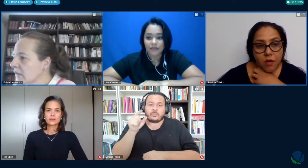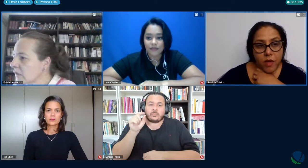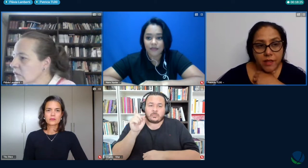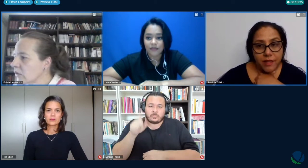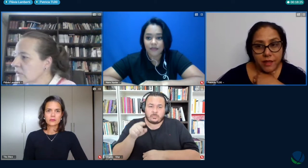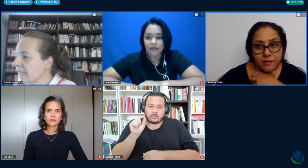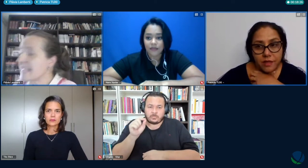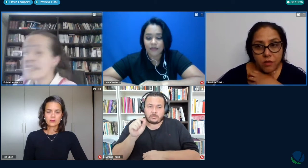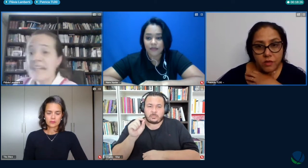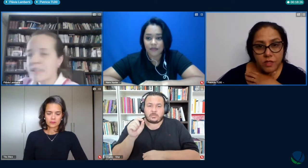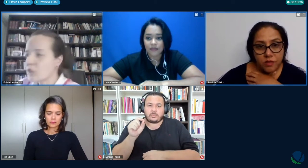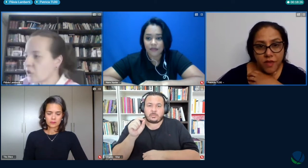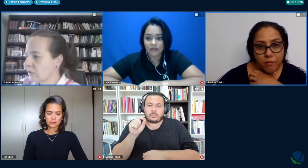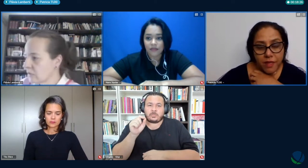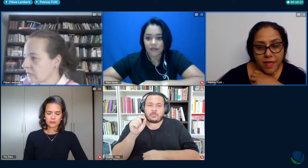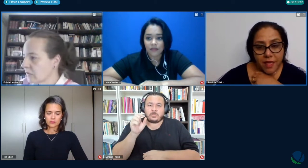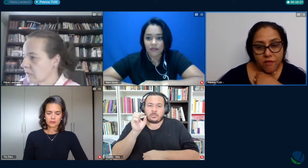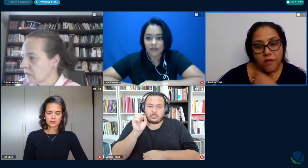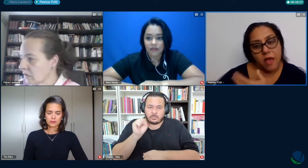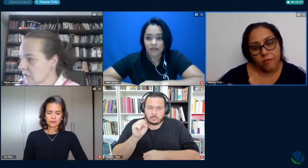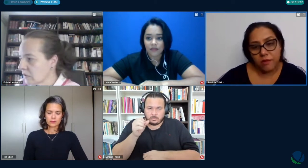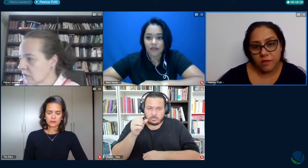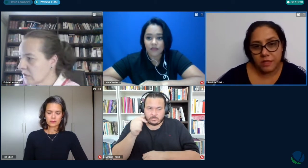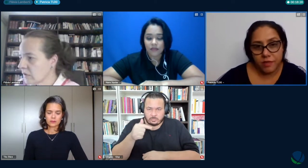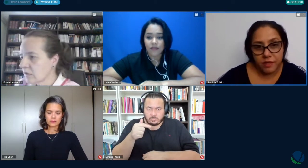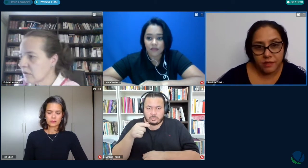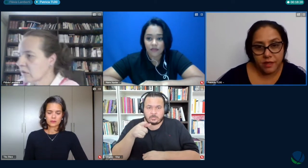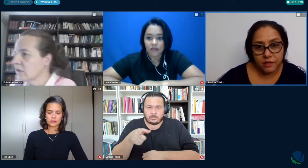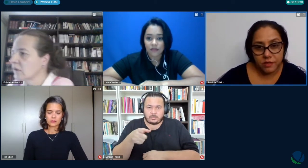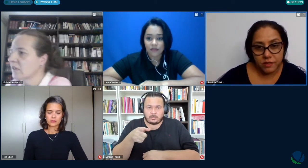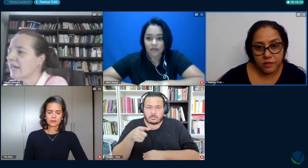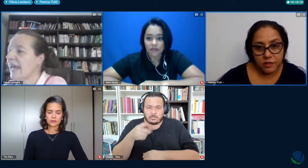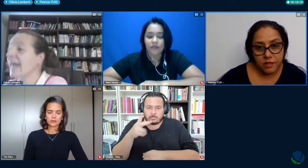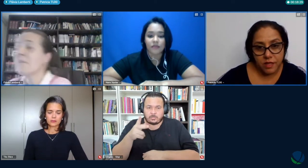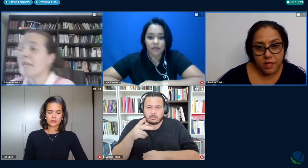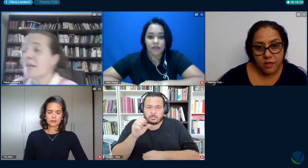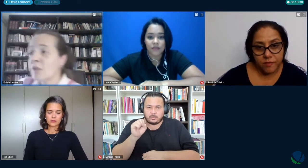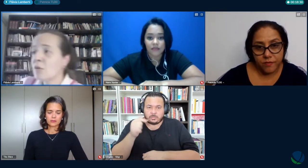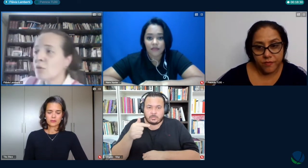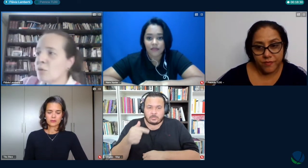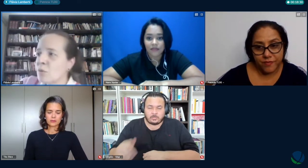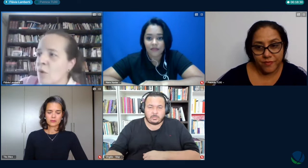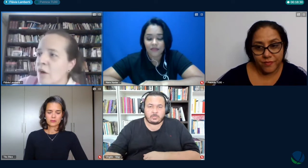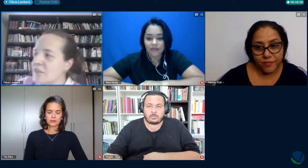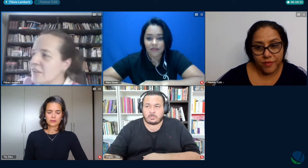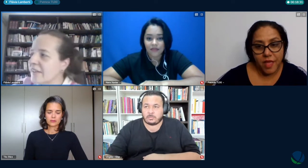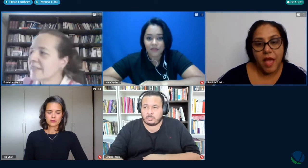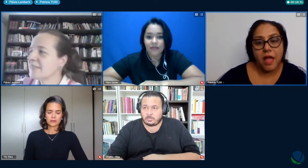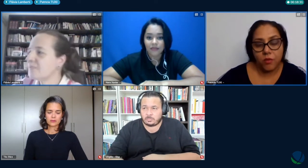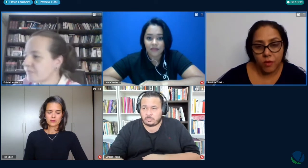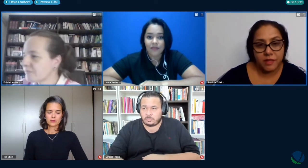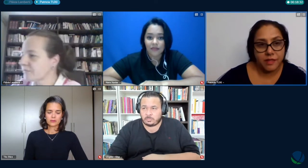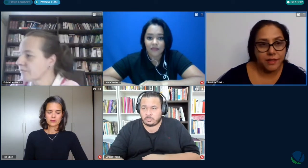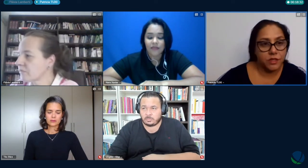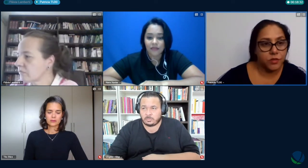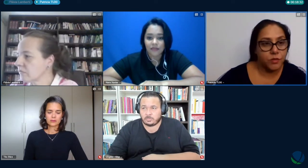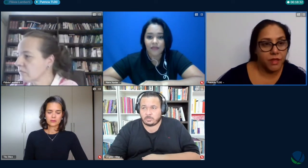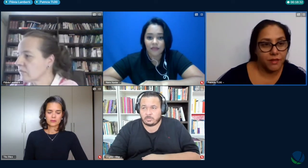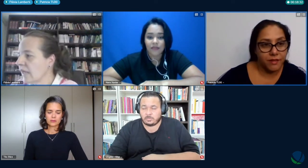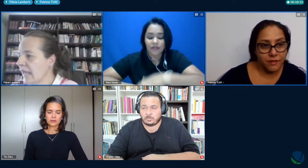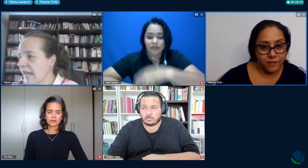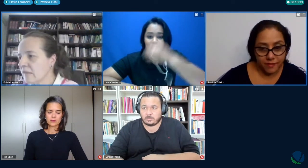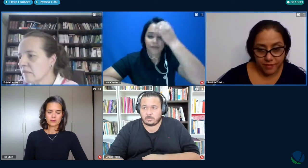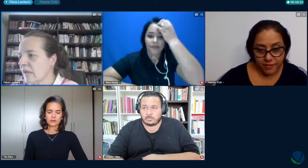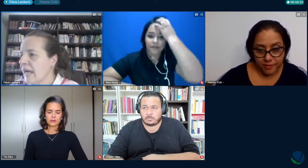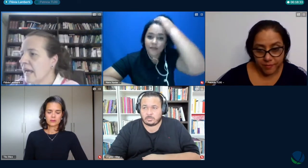e 87. Se tiver em PDF. Ah, para você está 87. Eu estou no Word, né? Ah, no 87, tudo